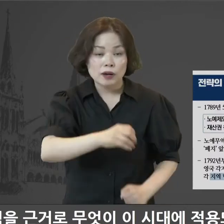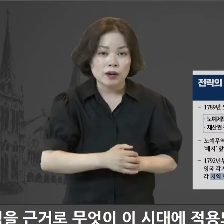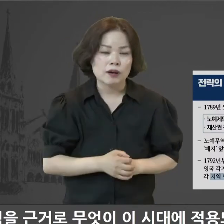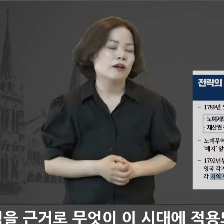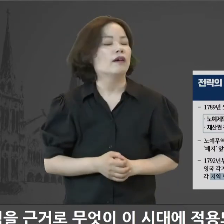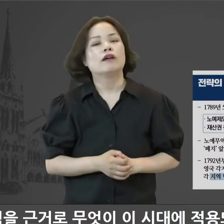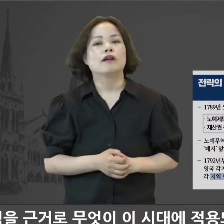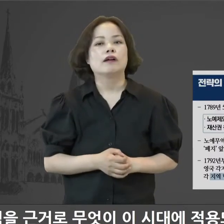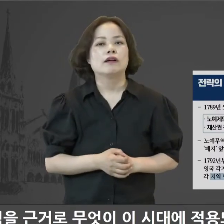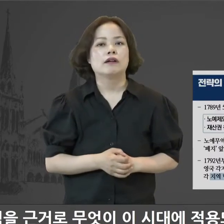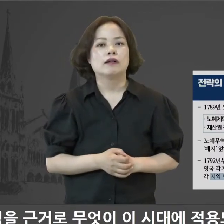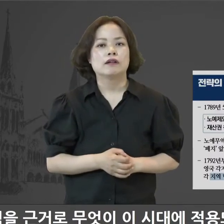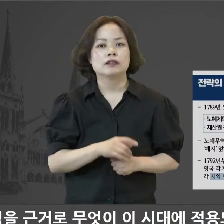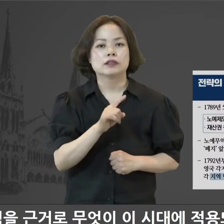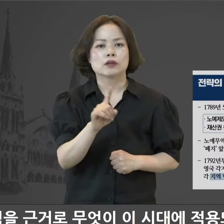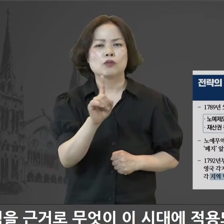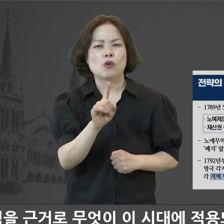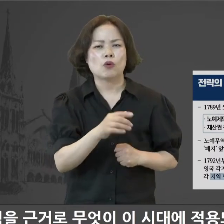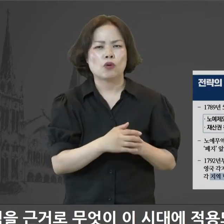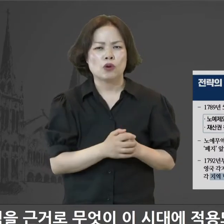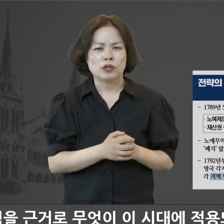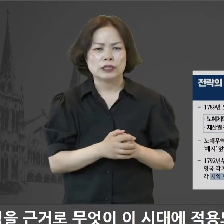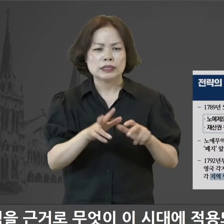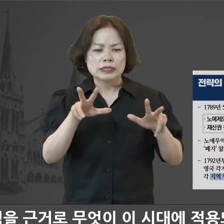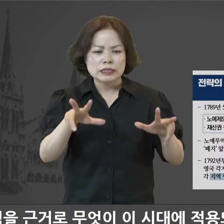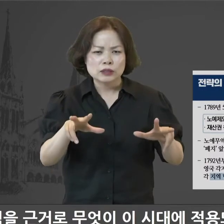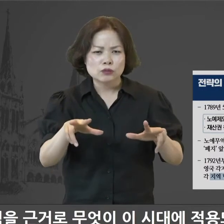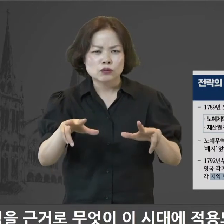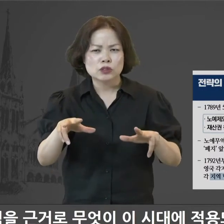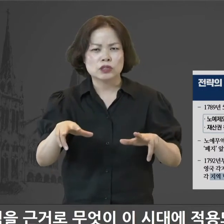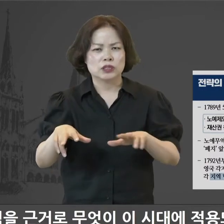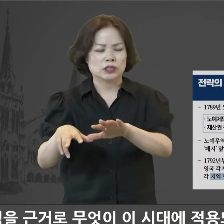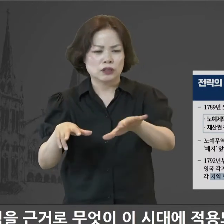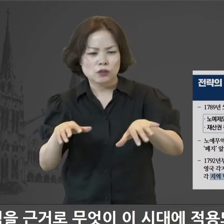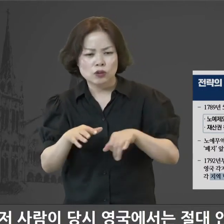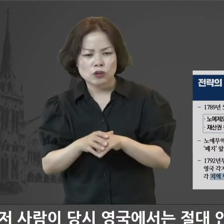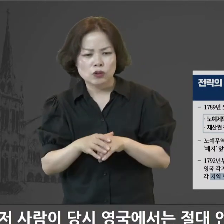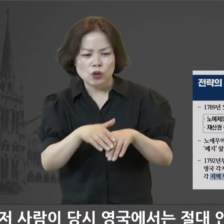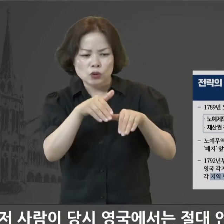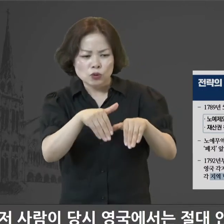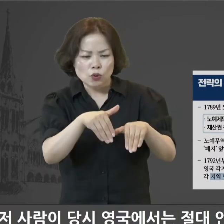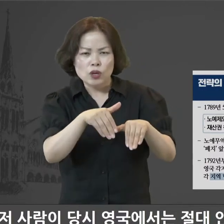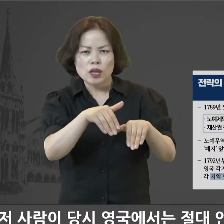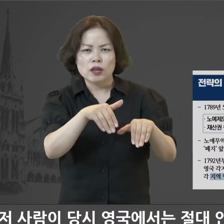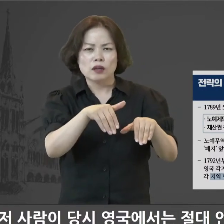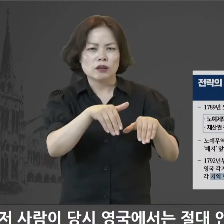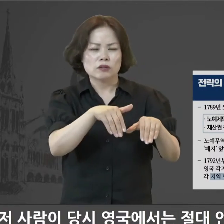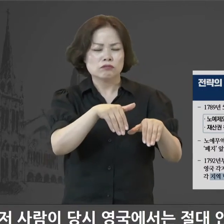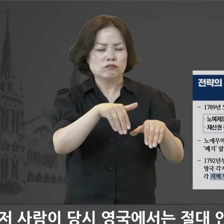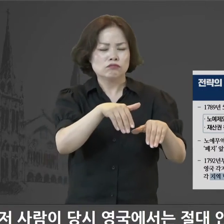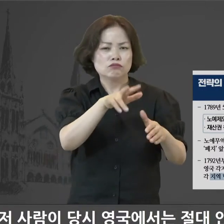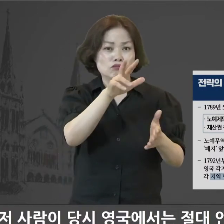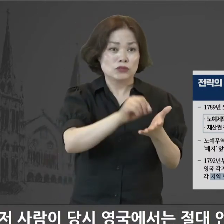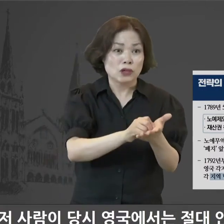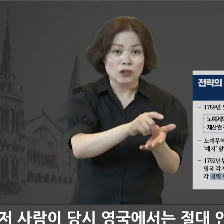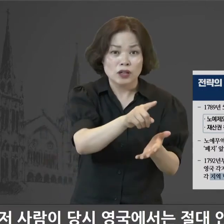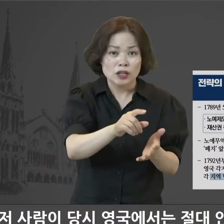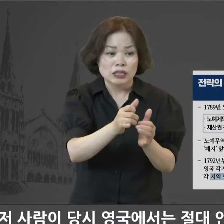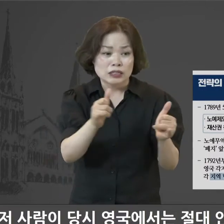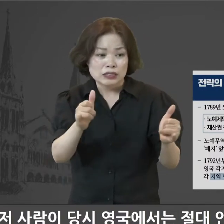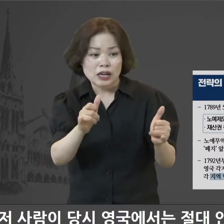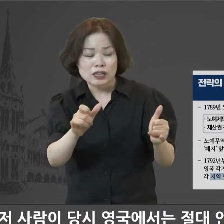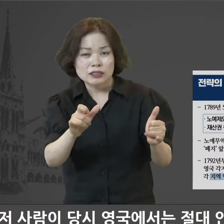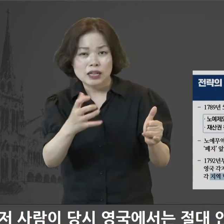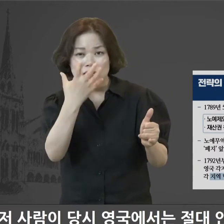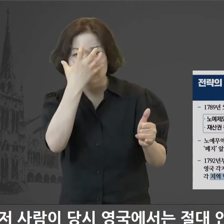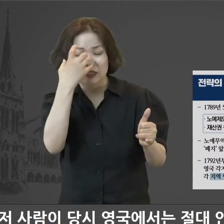돼요. 그러니까 무슨 얘기냐면, 지금 우리한테는 노예무역이라는 건 말도 안 돼, 인간의 탈을 쓰고 어떻게 그런